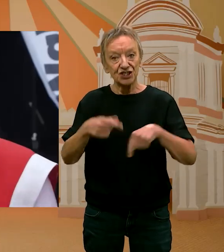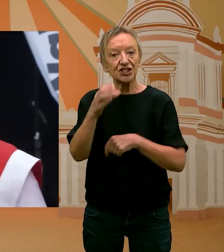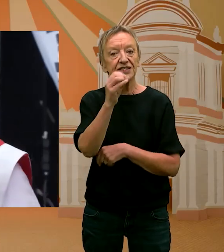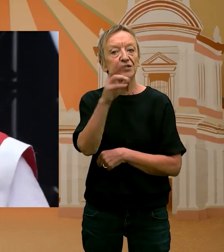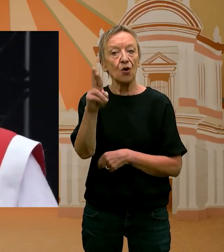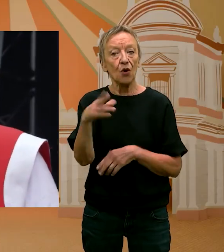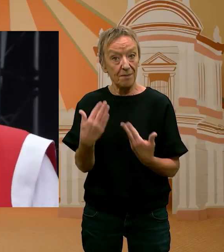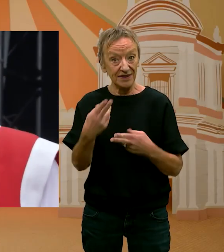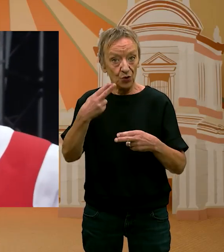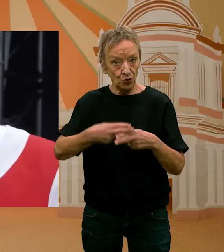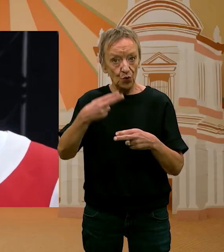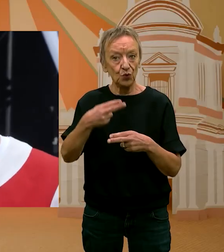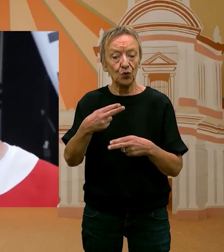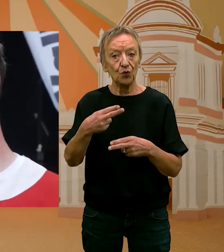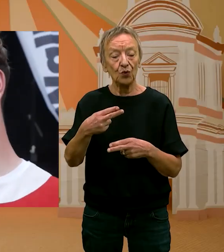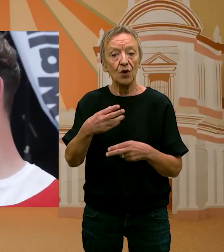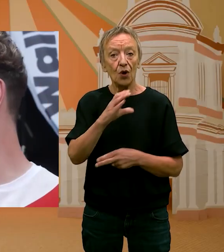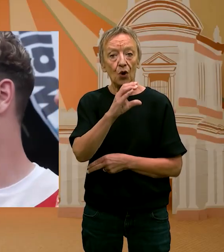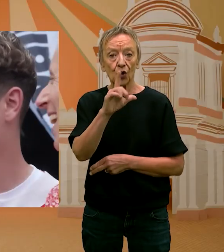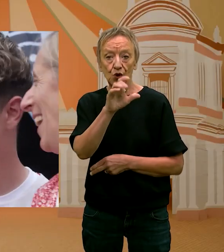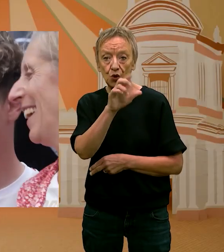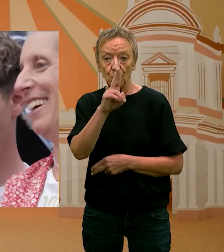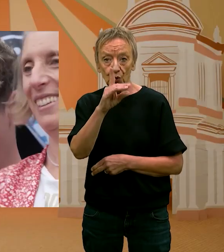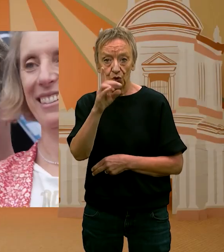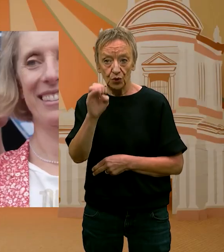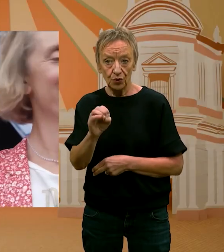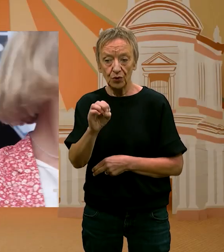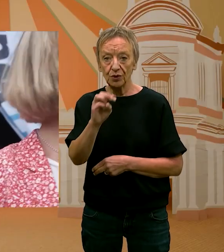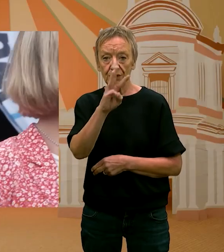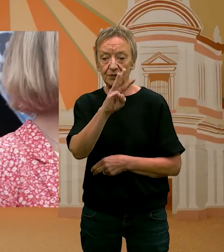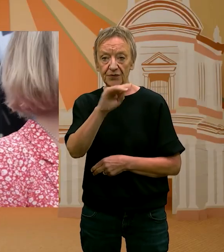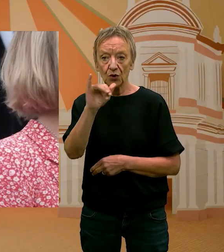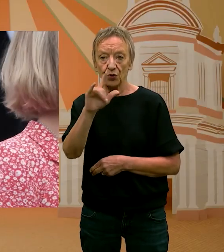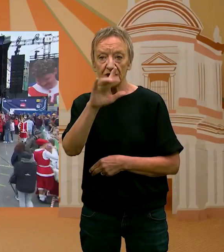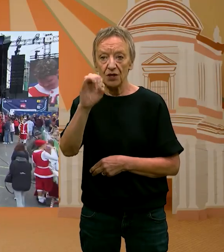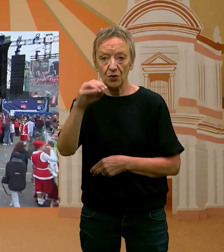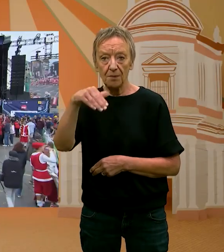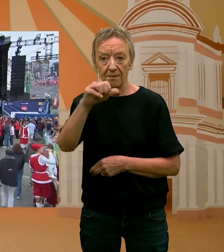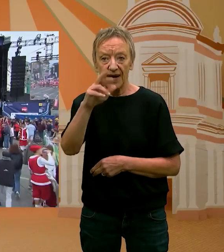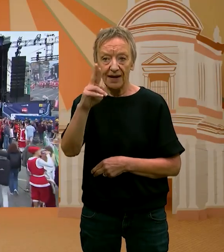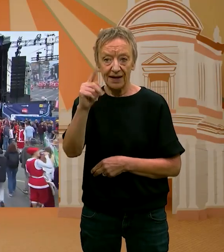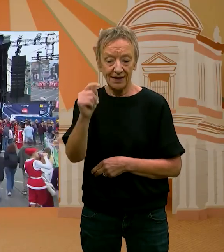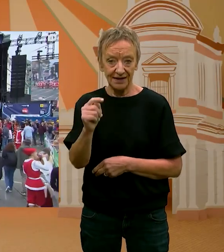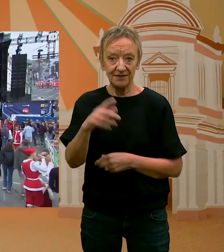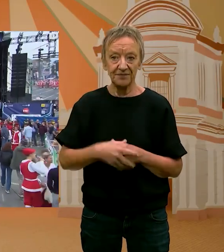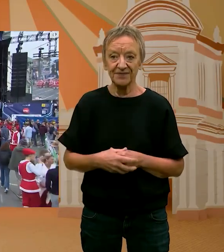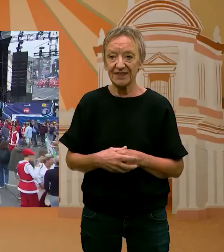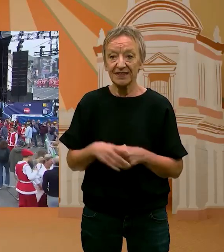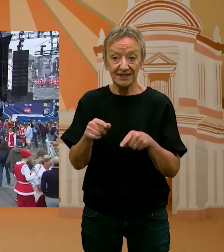d'or. Et c'est Hugues et Catherine, les enfants de Claude, qui l'ont remise à Liam. C'est la jeunesse, c'est le triomphe de la jeunesse. On peut